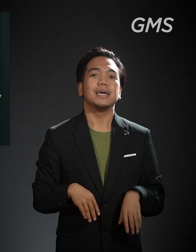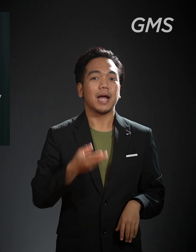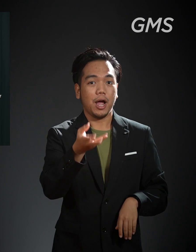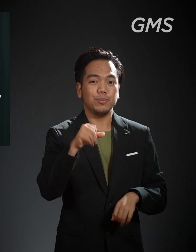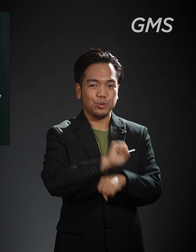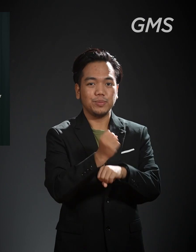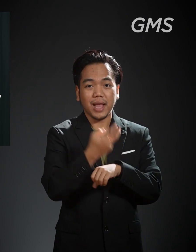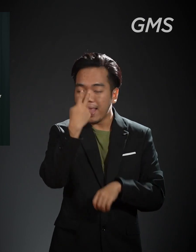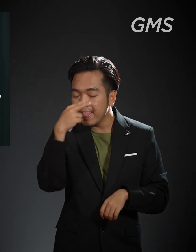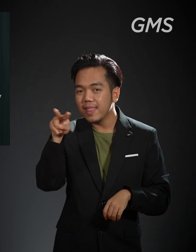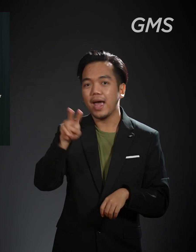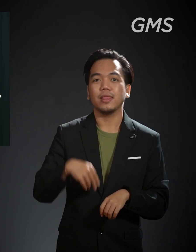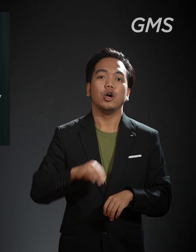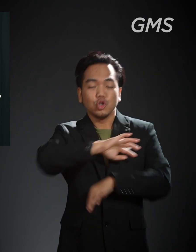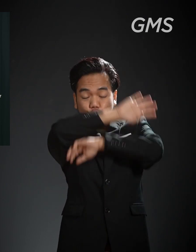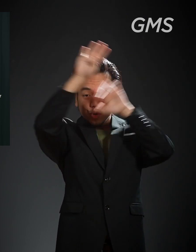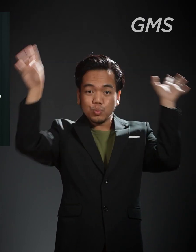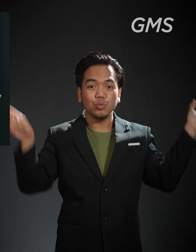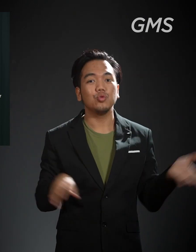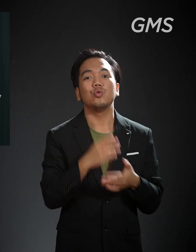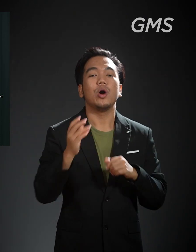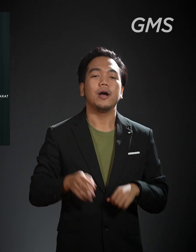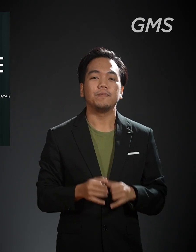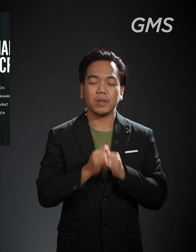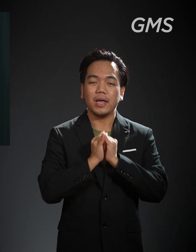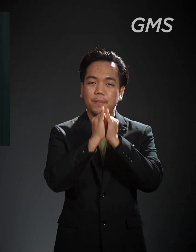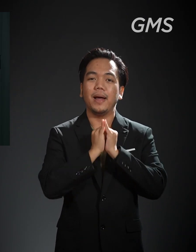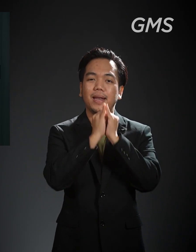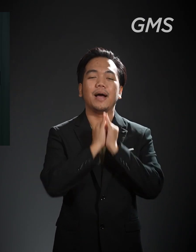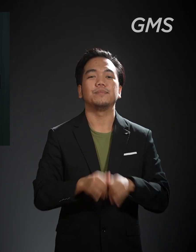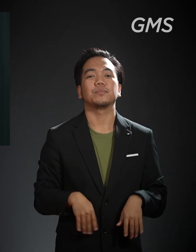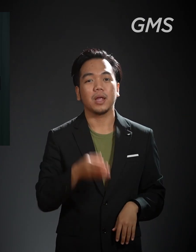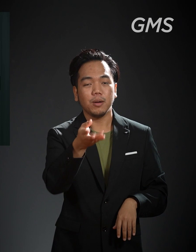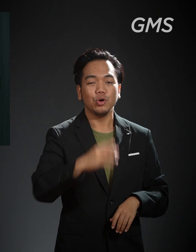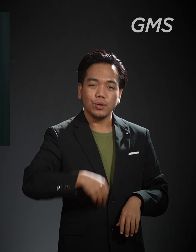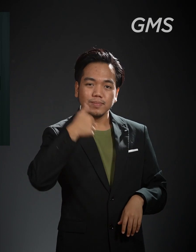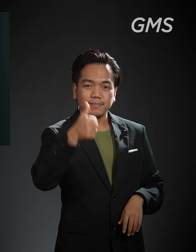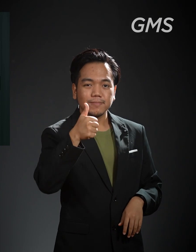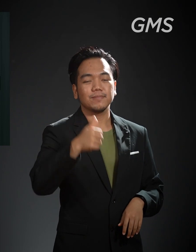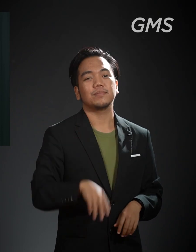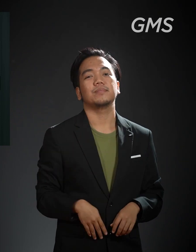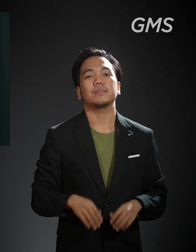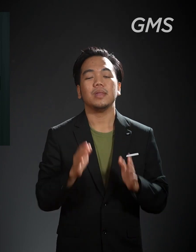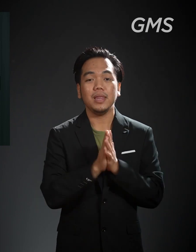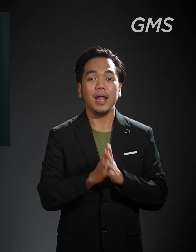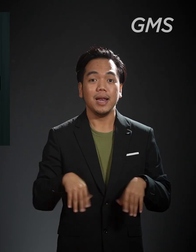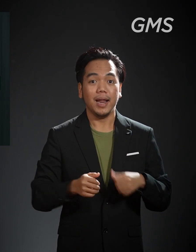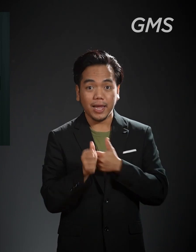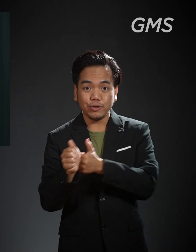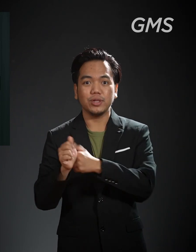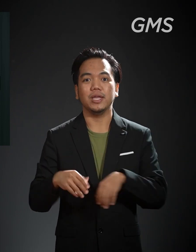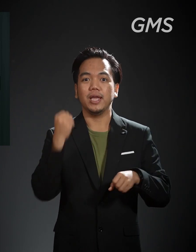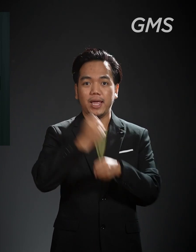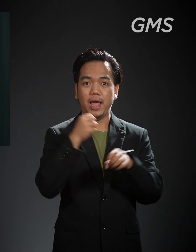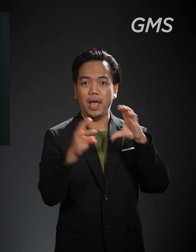kami. Pastikan Anda juga like, share, dan subscribe. Demikian beberapa hal yang perlu Anda perhatikan sepanjang ibadah hari ini. Dan